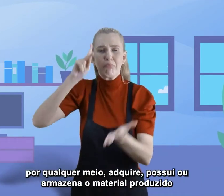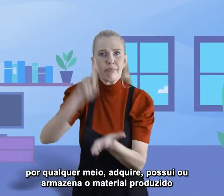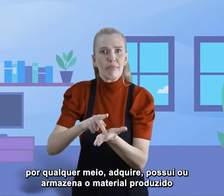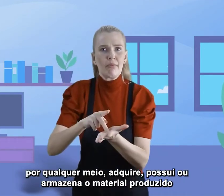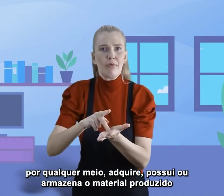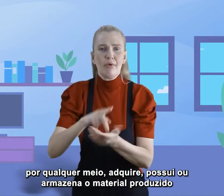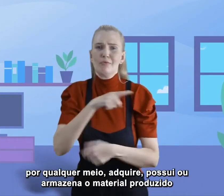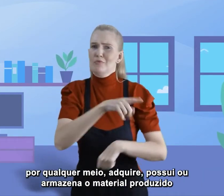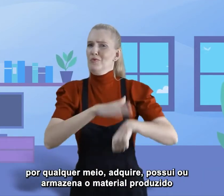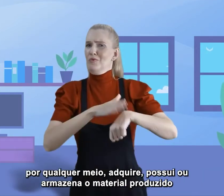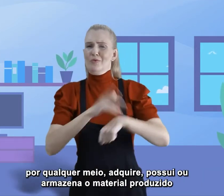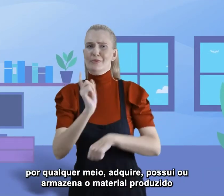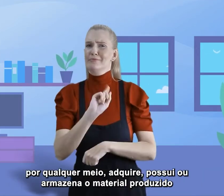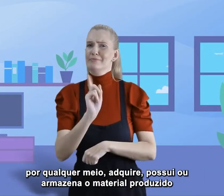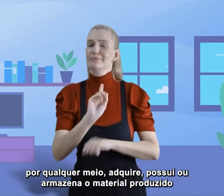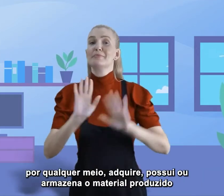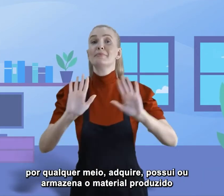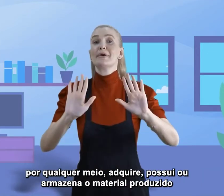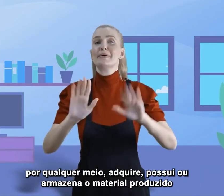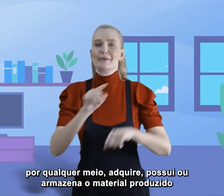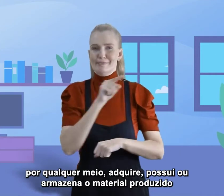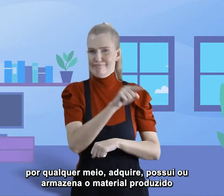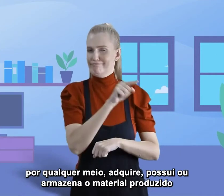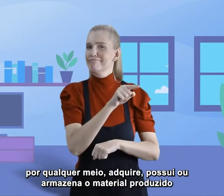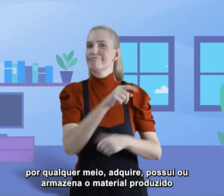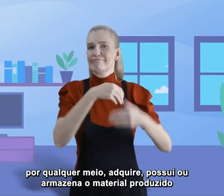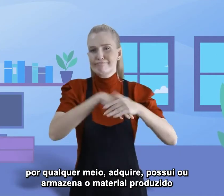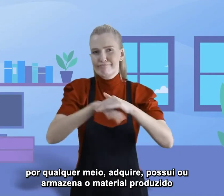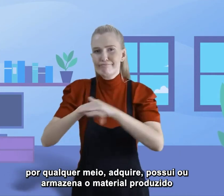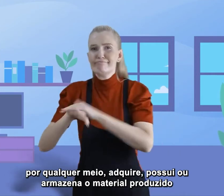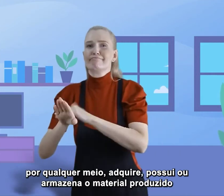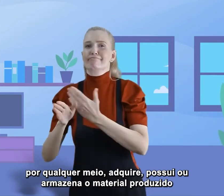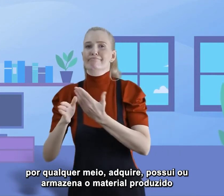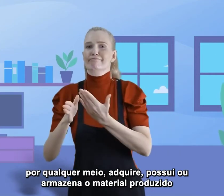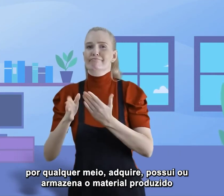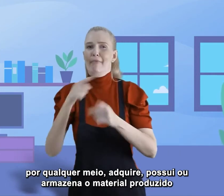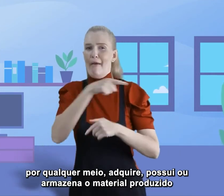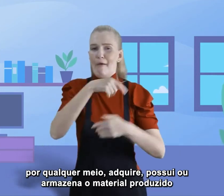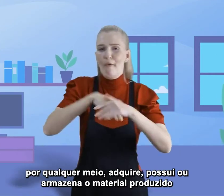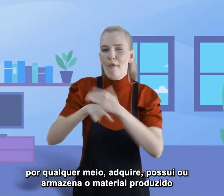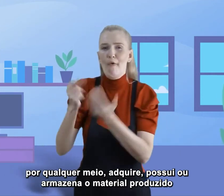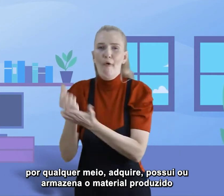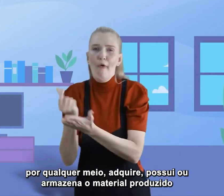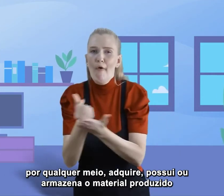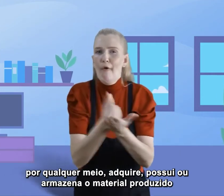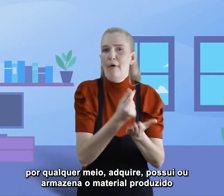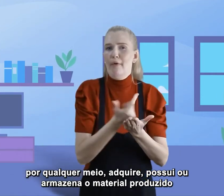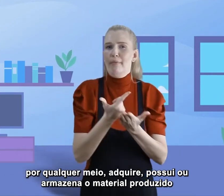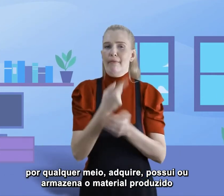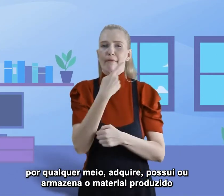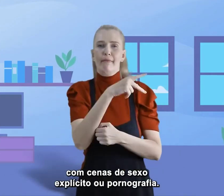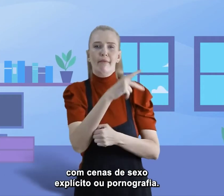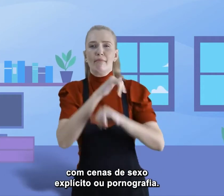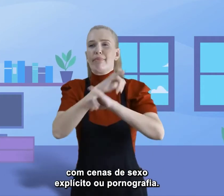qualquer meio, adquire, possui ou armazena o material produzido com cenas